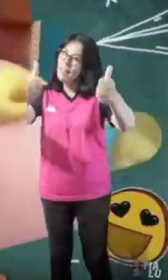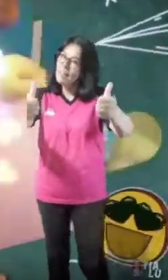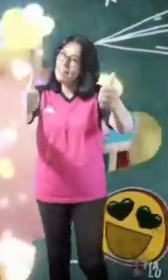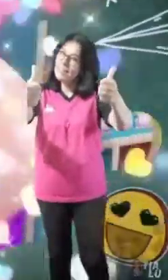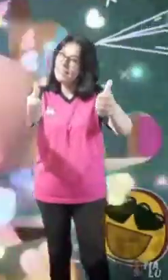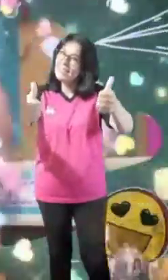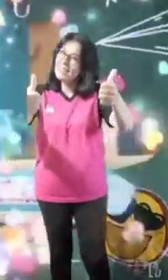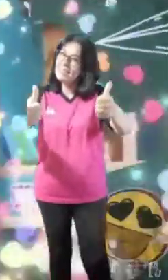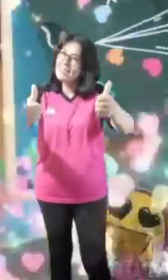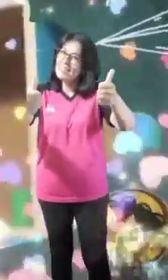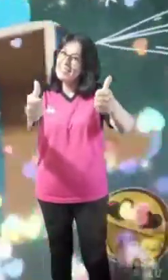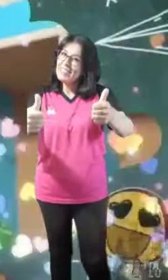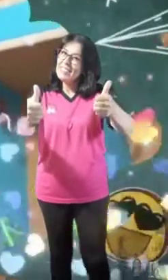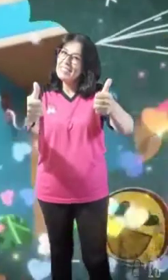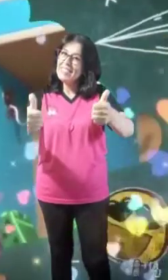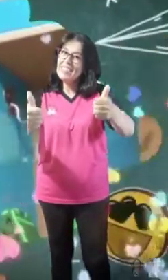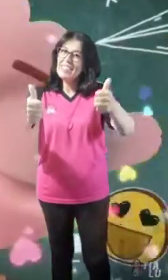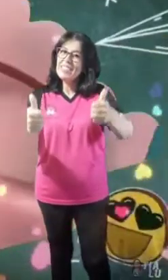bem.